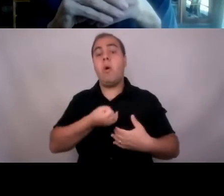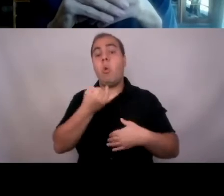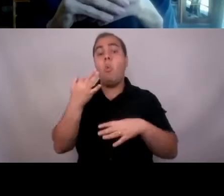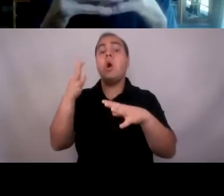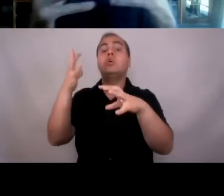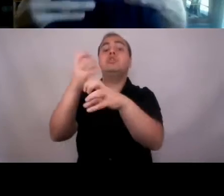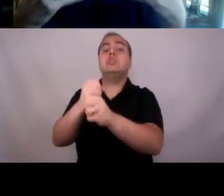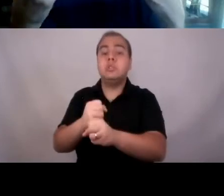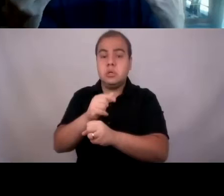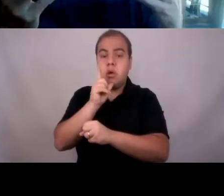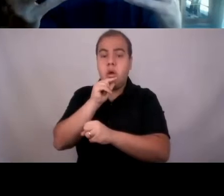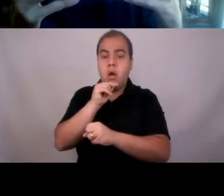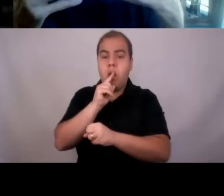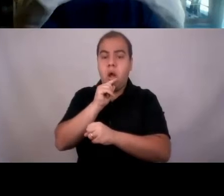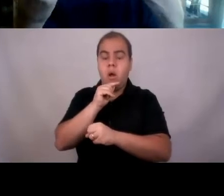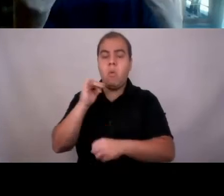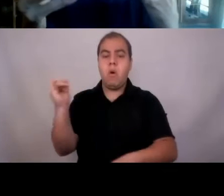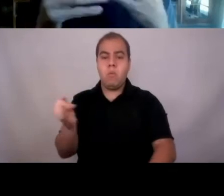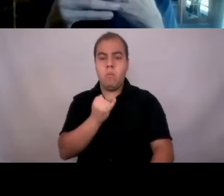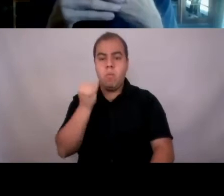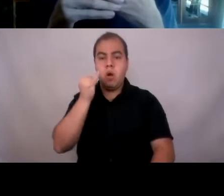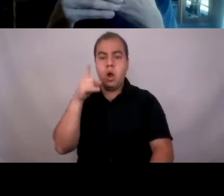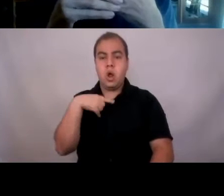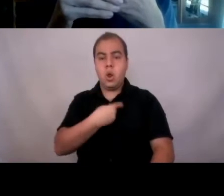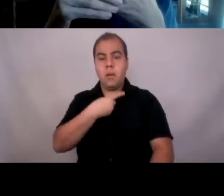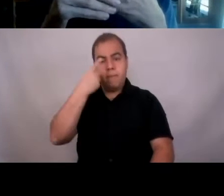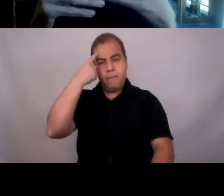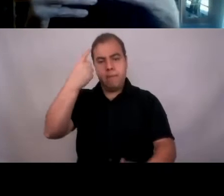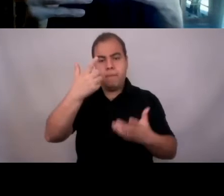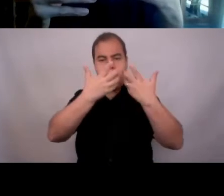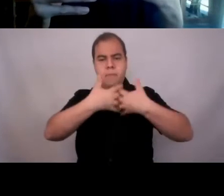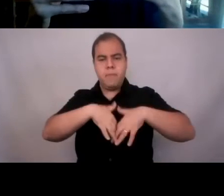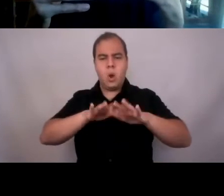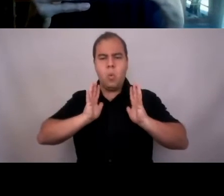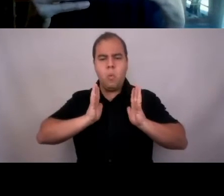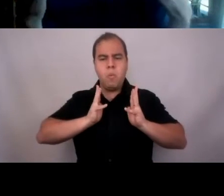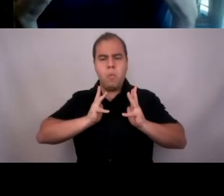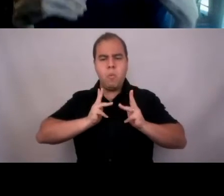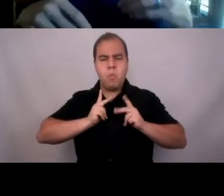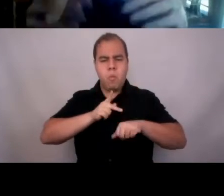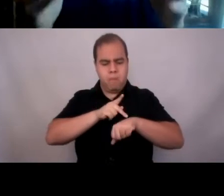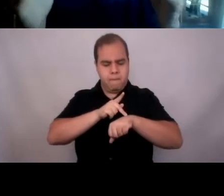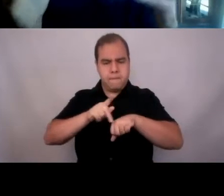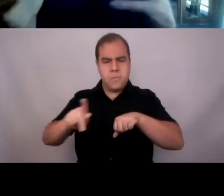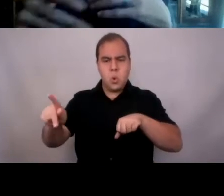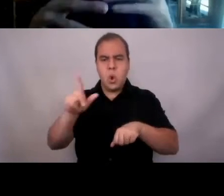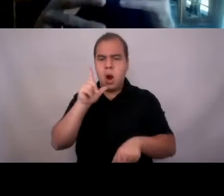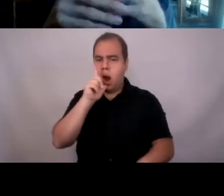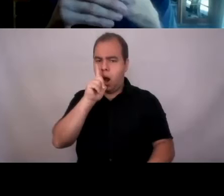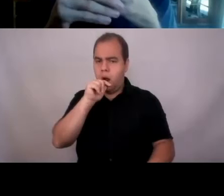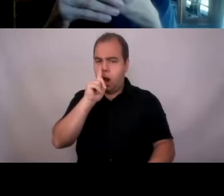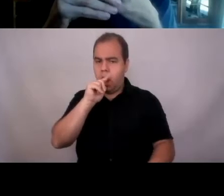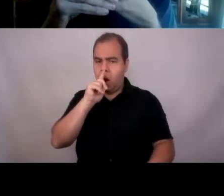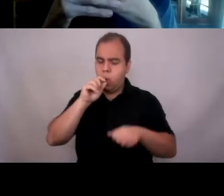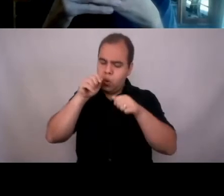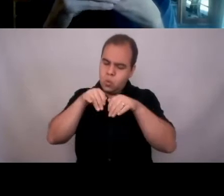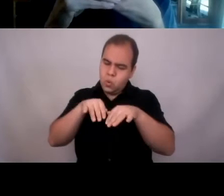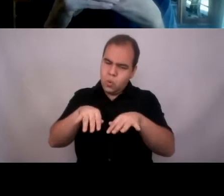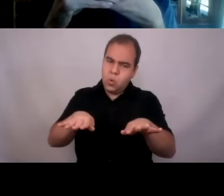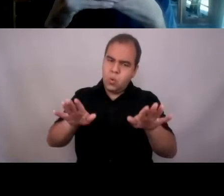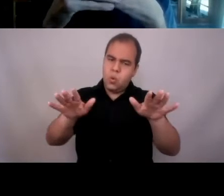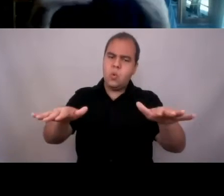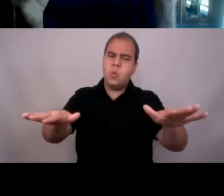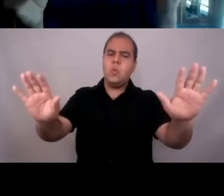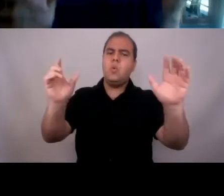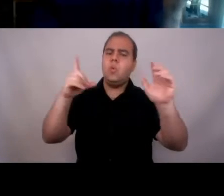de água que é relevante para a gente pensar na purificação e da água que está escoando e eventualmente chegando no